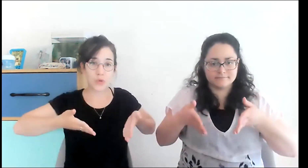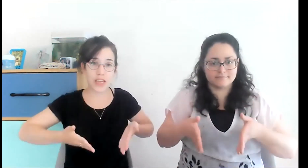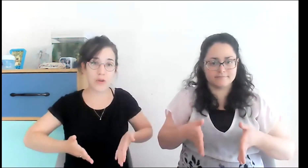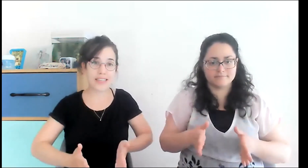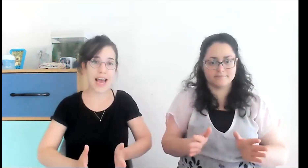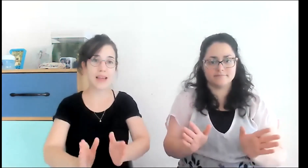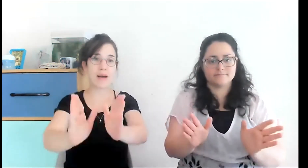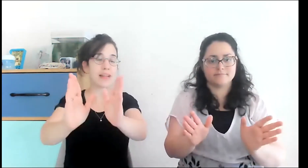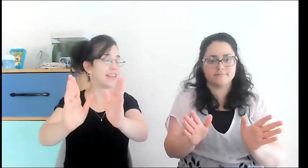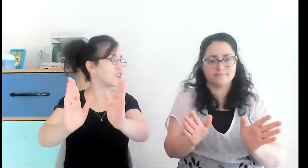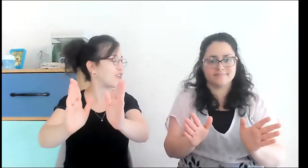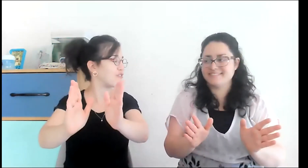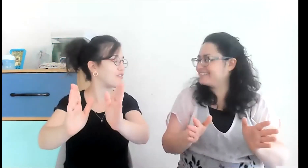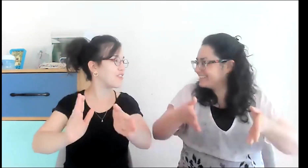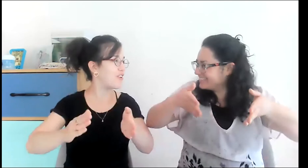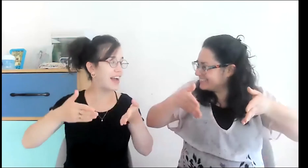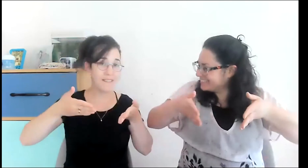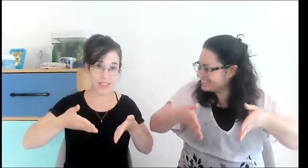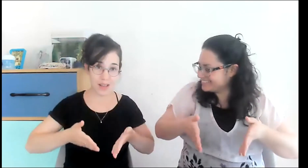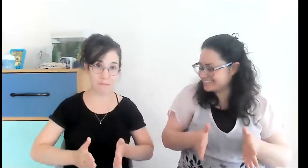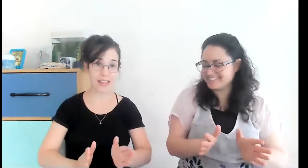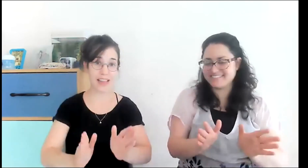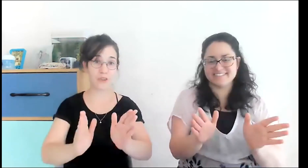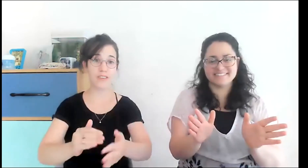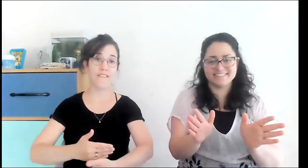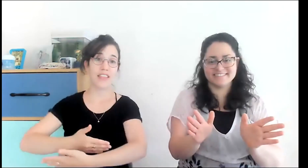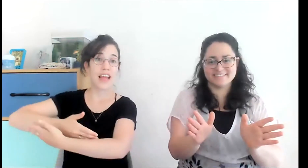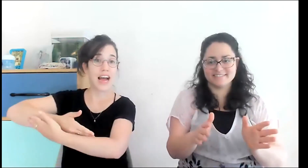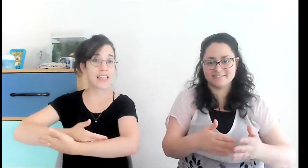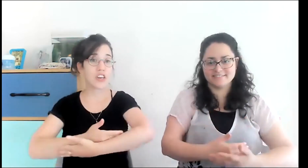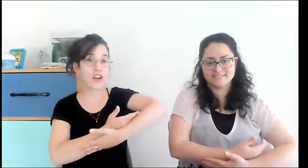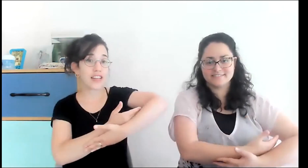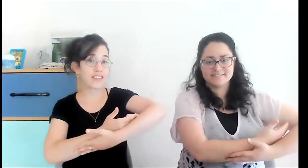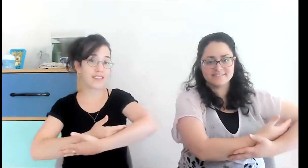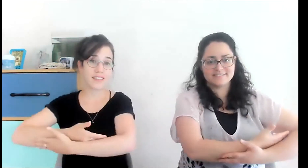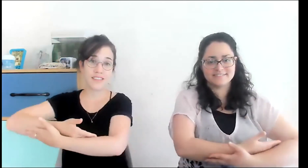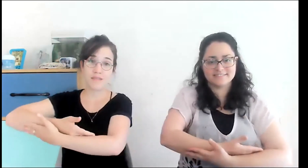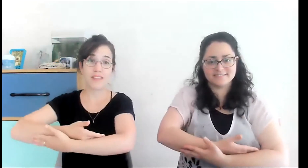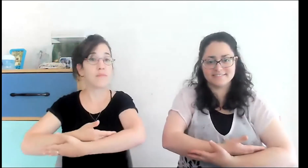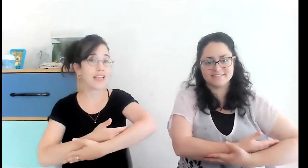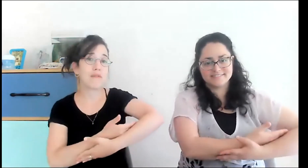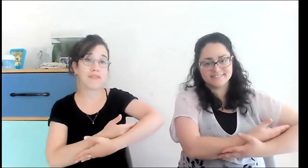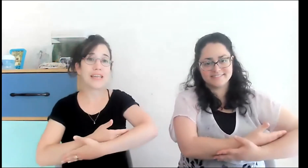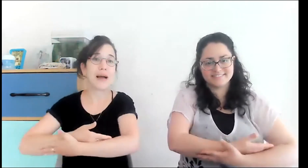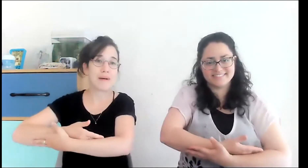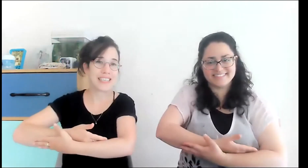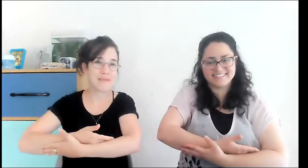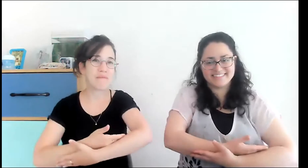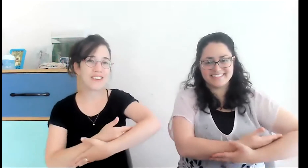כאילו יצאה לי מהבטן עכשיו, אוקיי? ביתנו, התינוקת. אתם בטח מבינים למה מסמנים